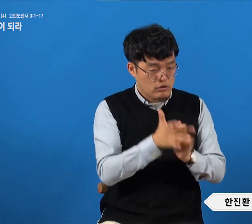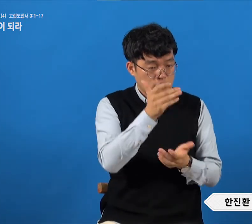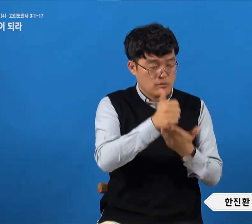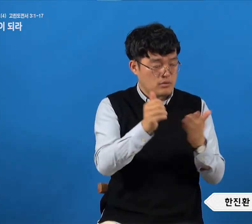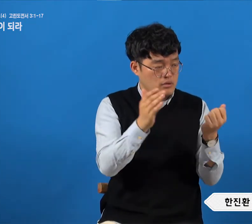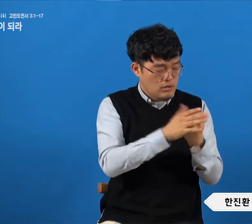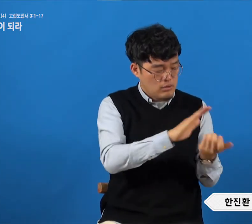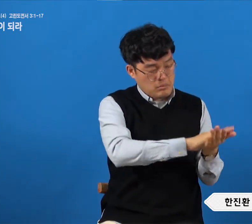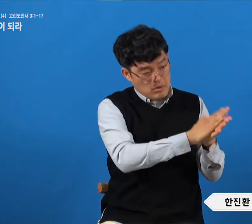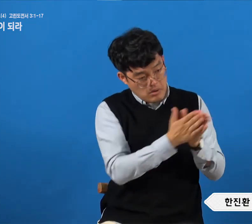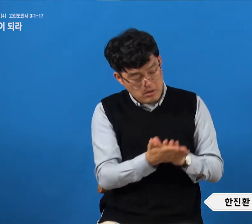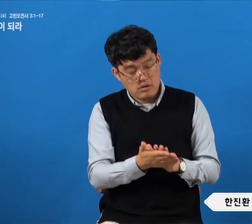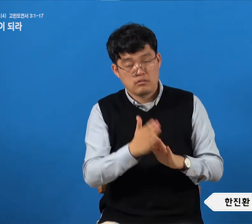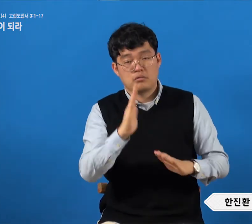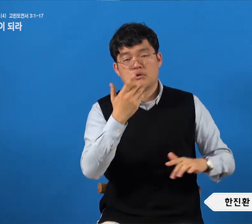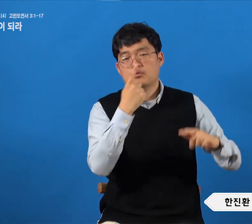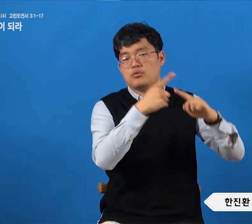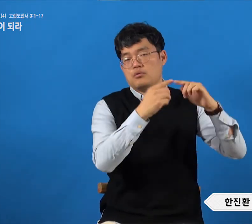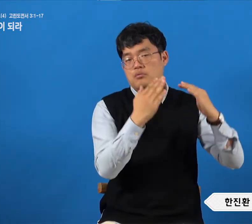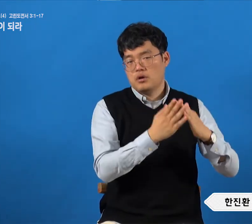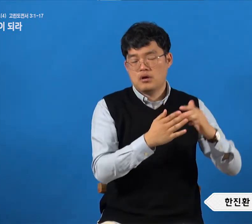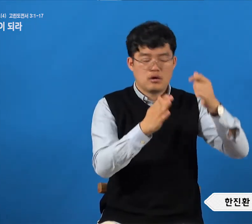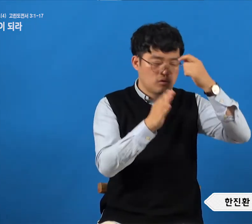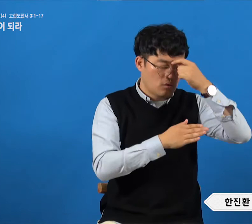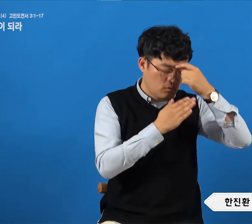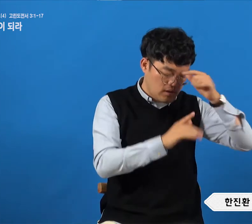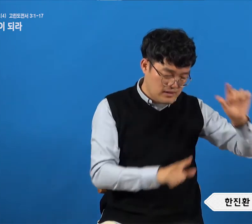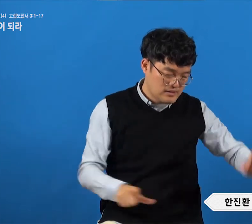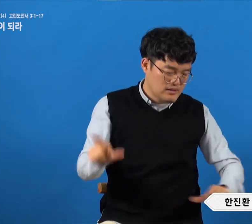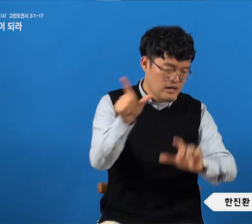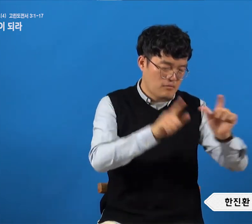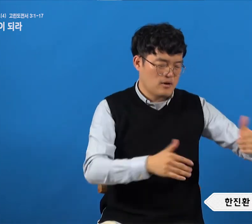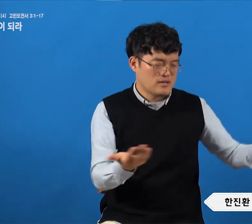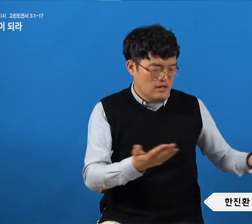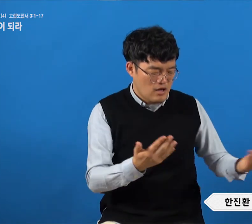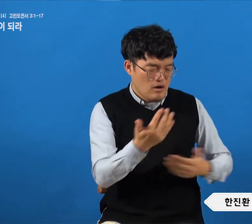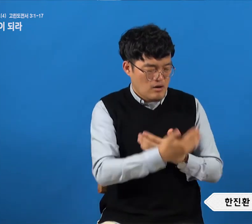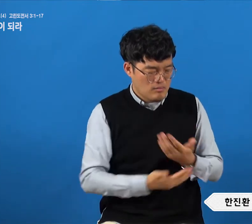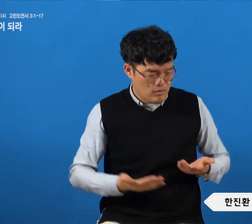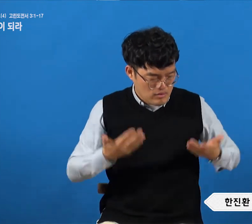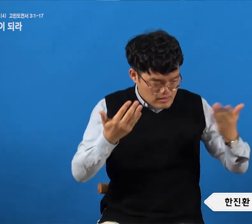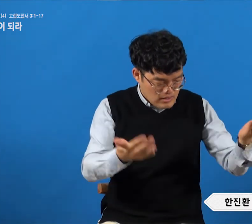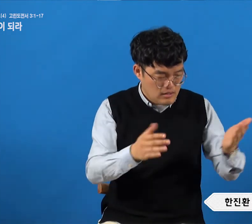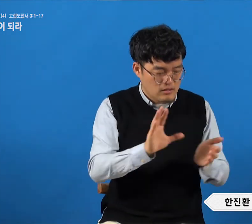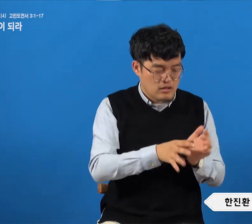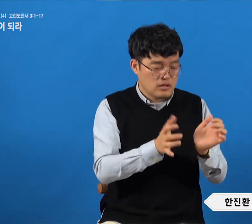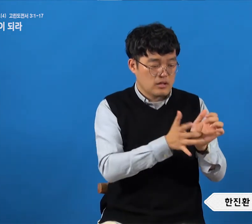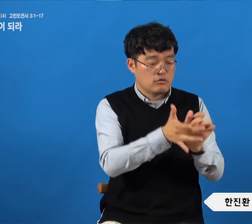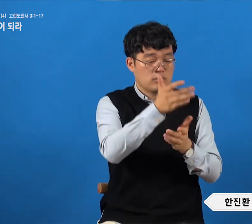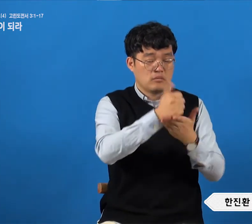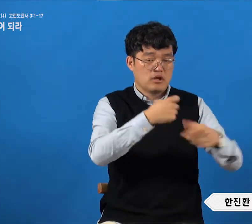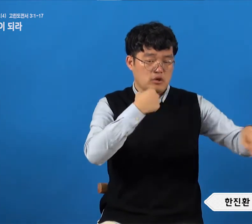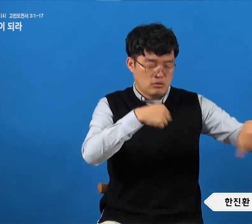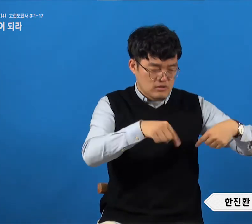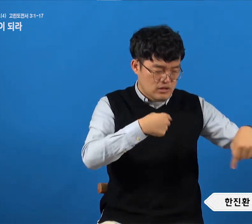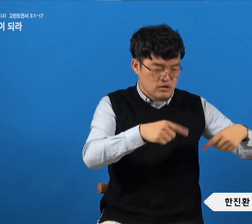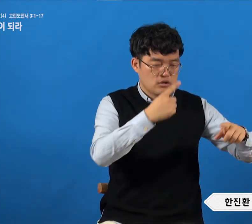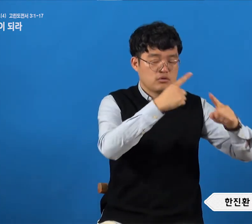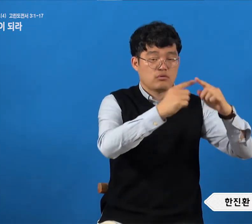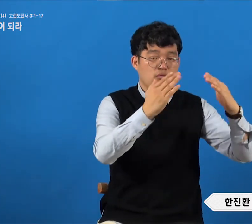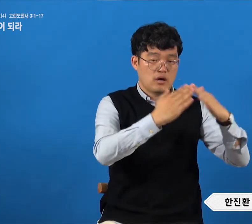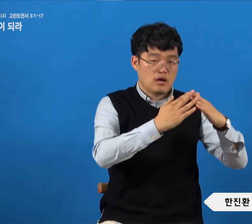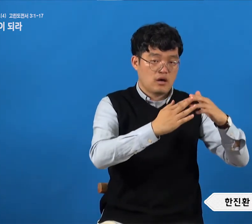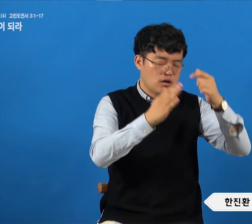인해서 변화되는 교회, 성도들의 삶과 사역과 봉사 가운데 예수님이 통치하고 계시는